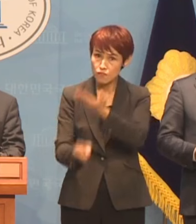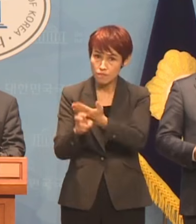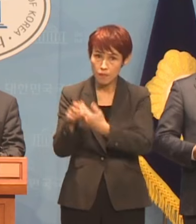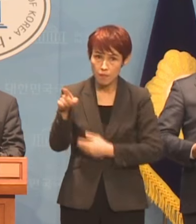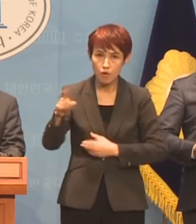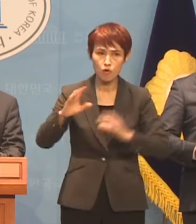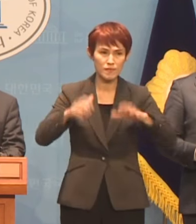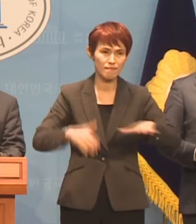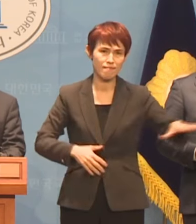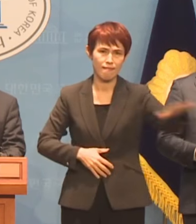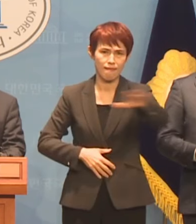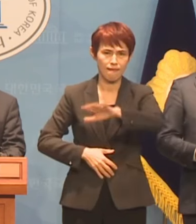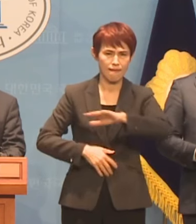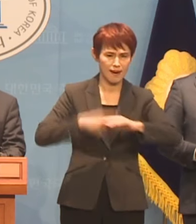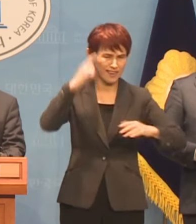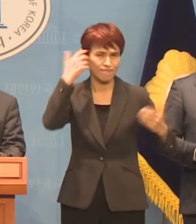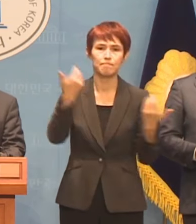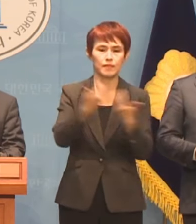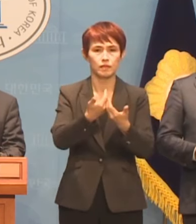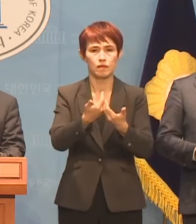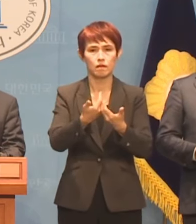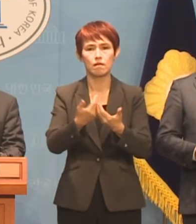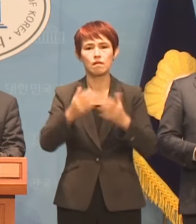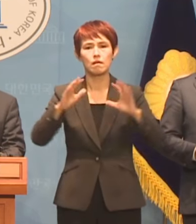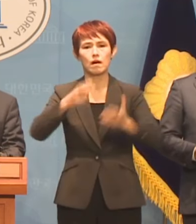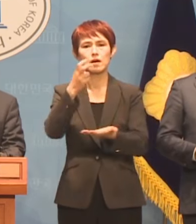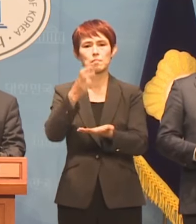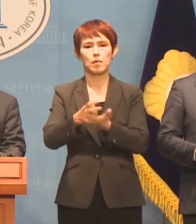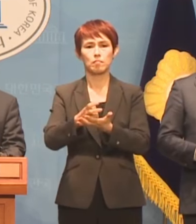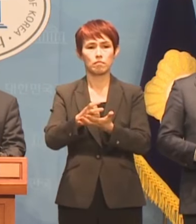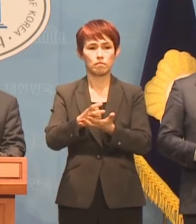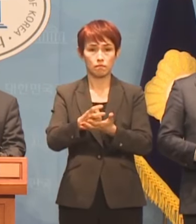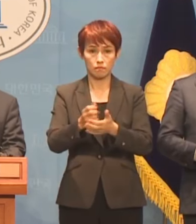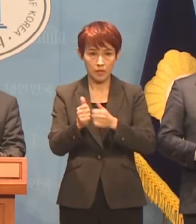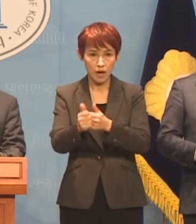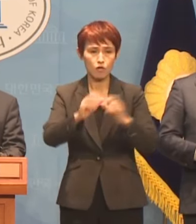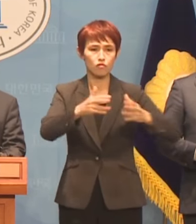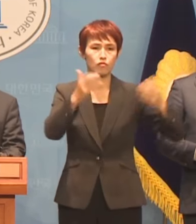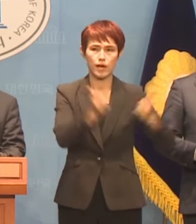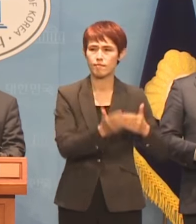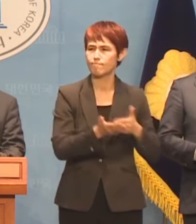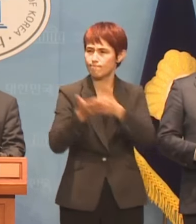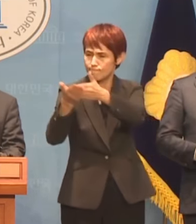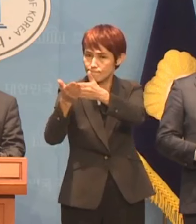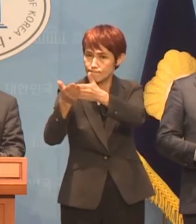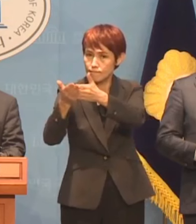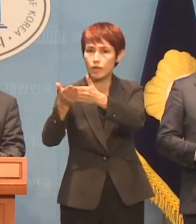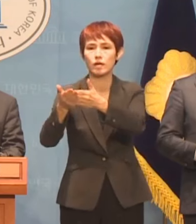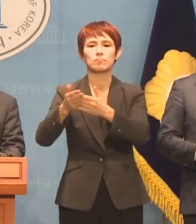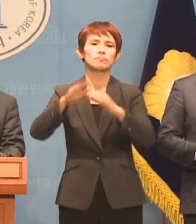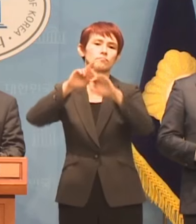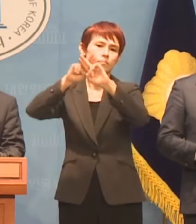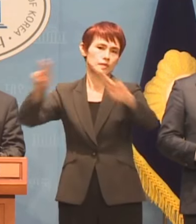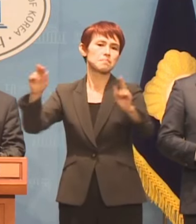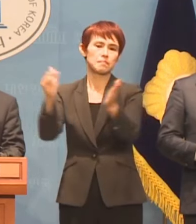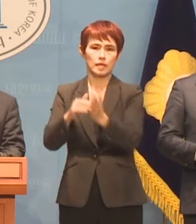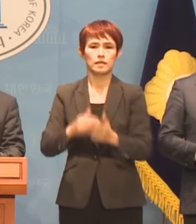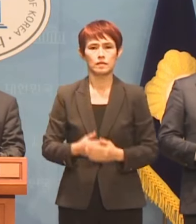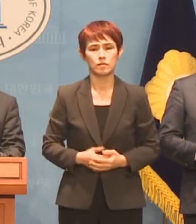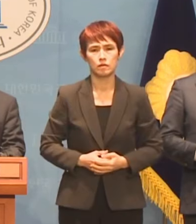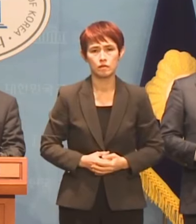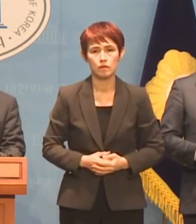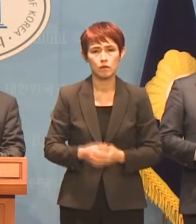국민적 저항과 헌법에 따른 국회 요구로 6시간 만에 물거품이 되었다.